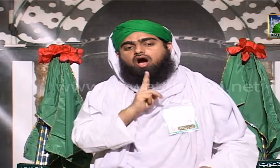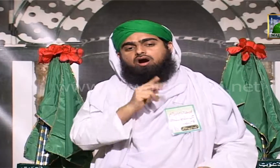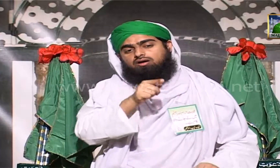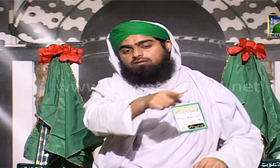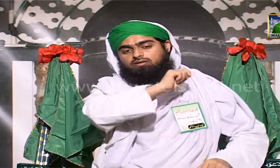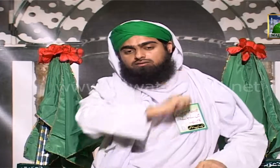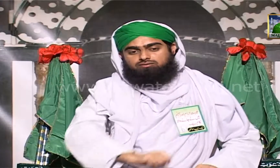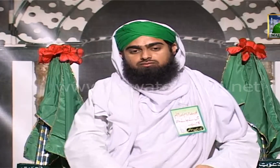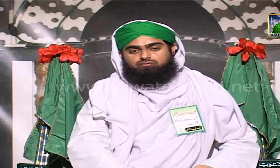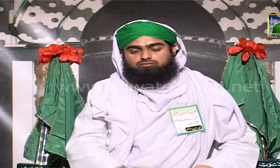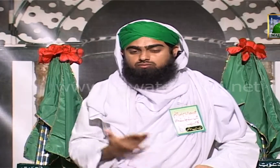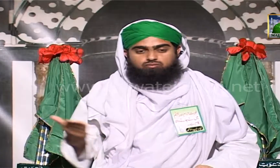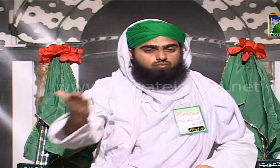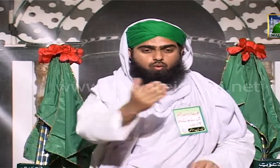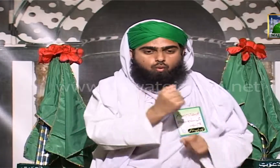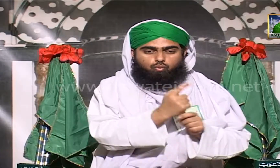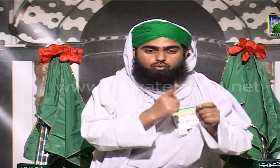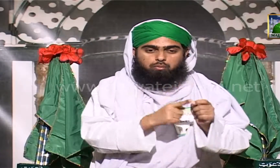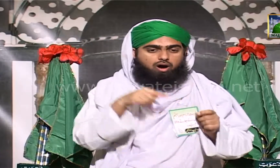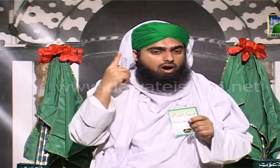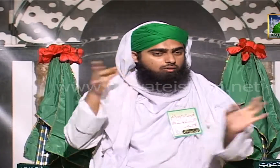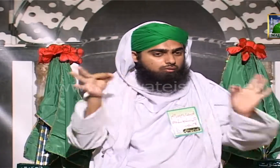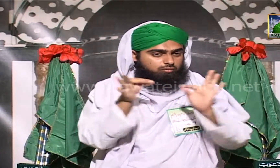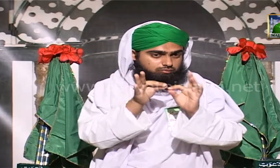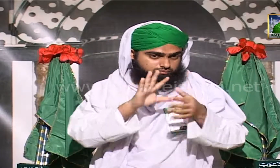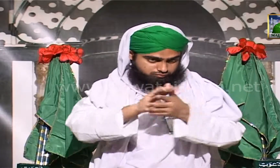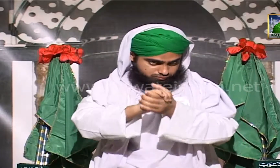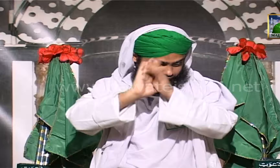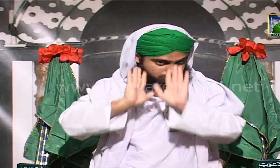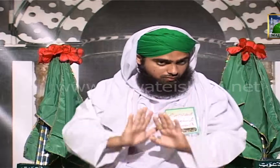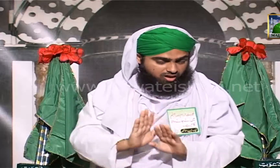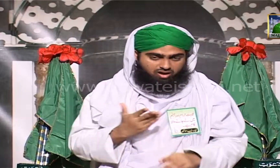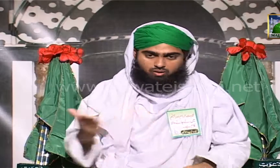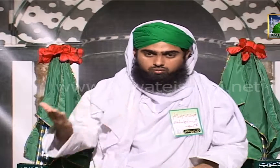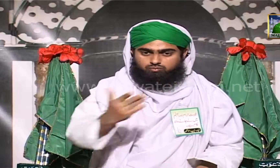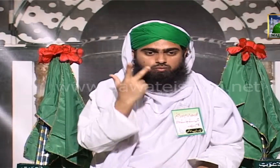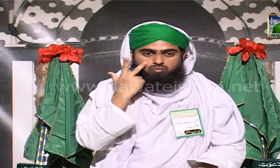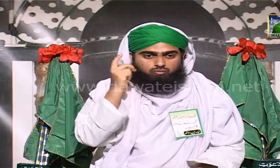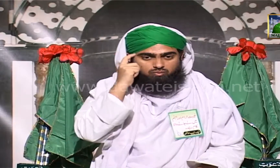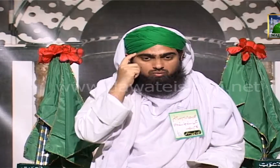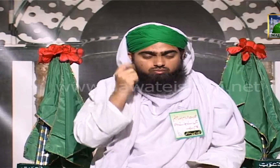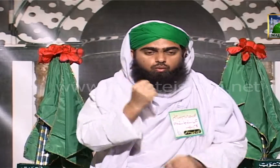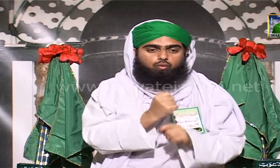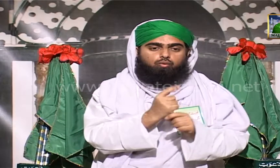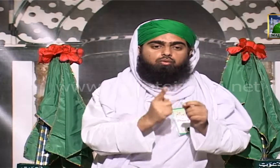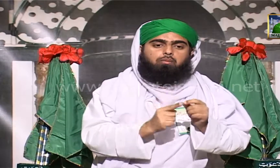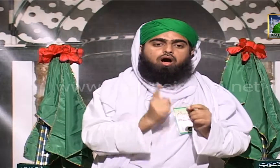پاک کے ماننے والوں, ہمارے آقا حضور غوث پاک رضی اللہ تعالیٰ عنہ ہمیشہ سچ بولا کرتے